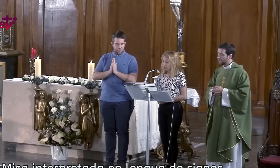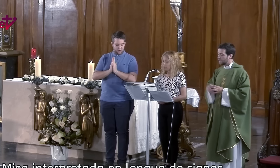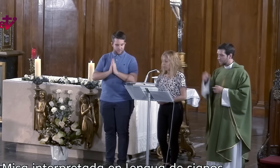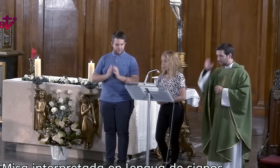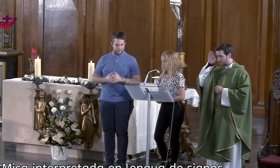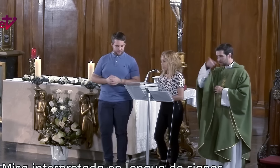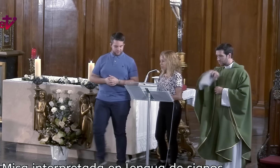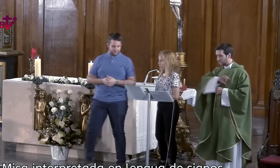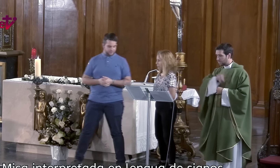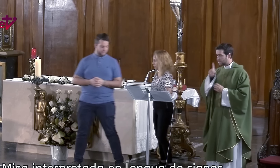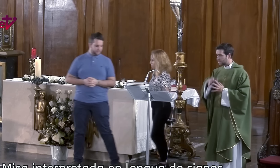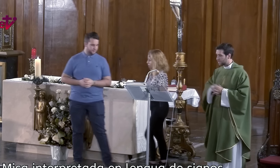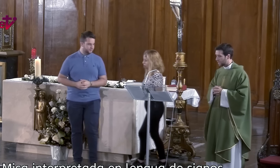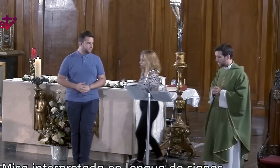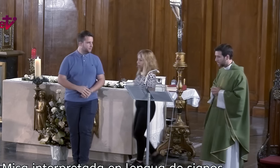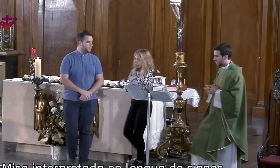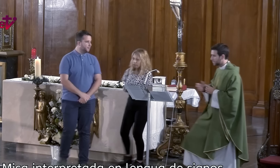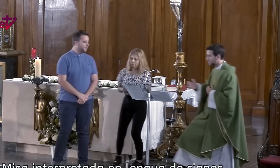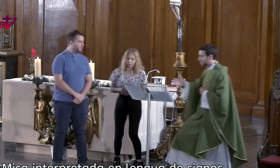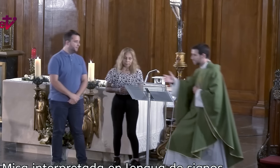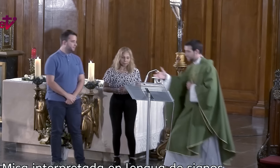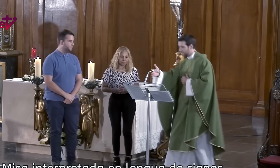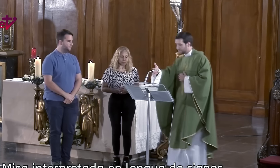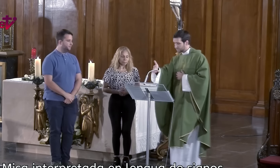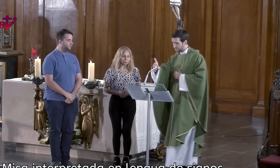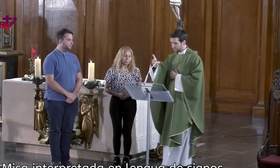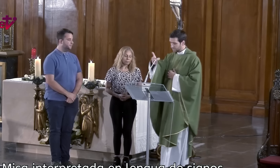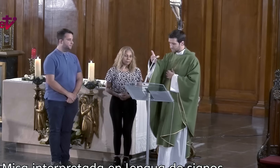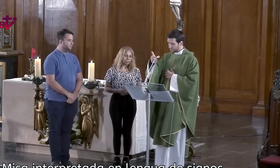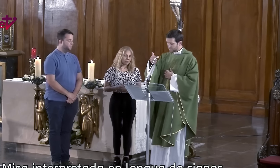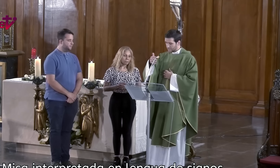Oremos. Escúchanos, Señor.